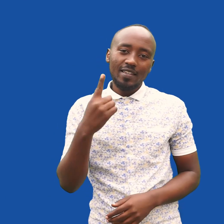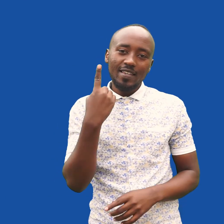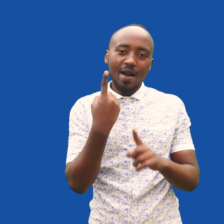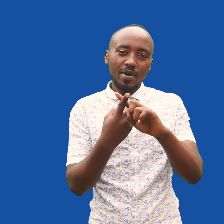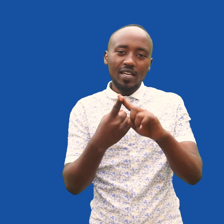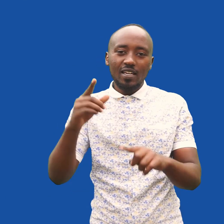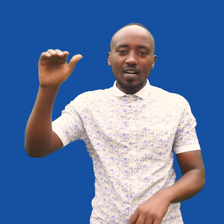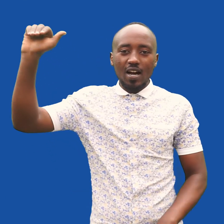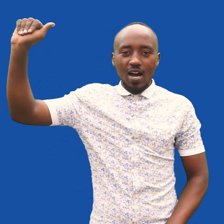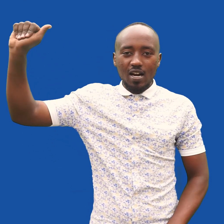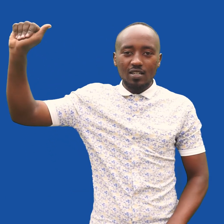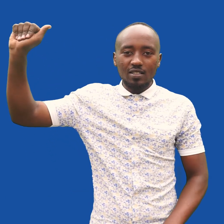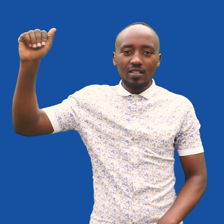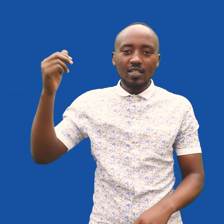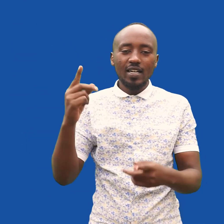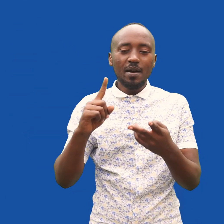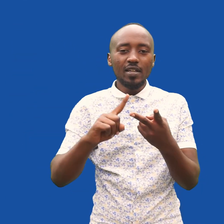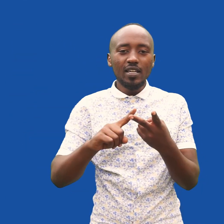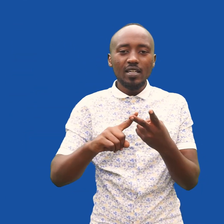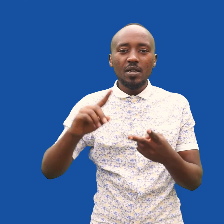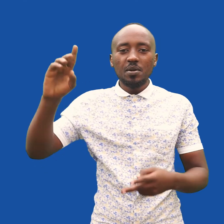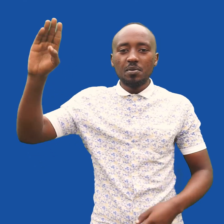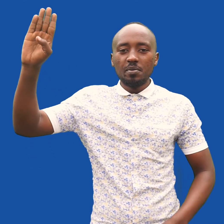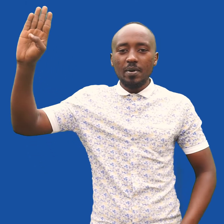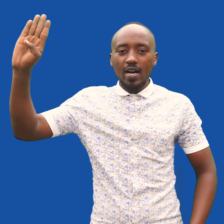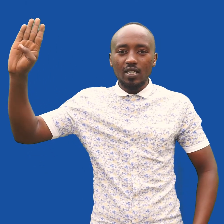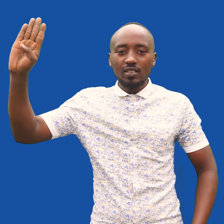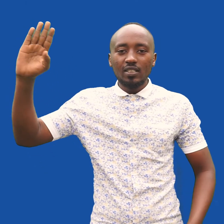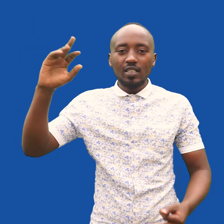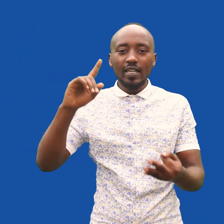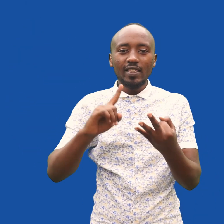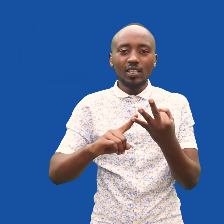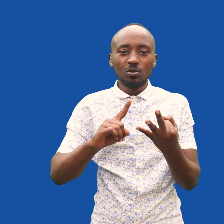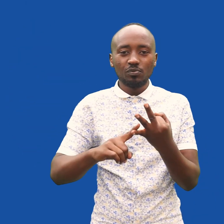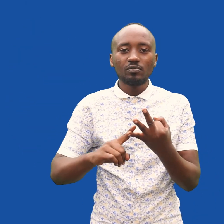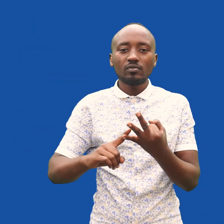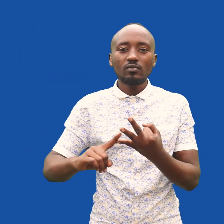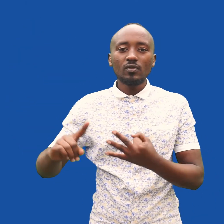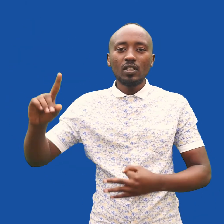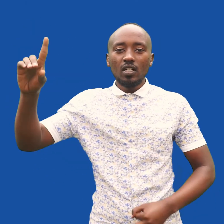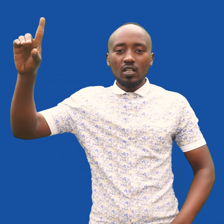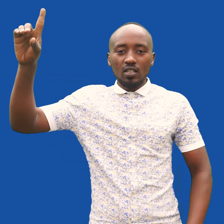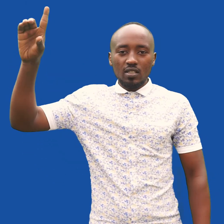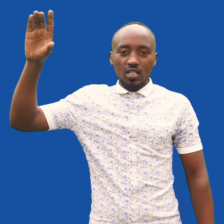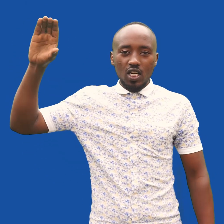Iyambere, a, kabiri, va, gatatu. Cha,